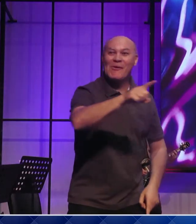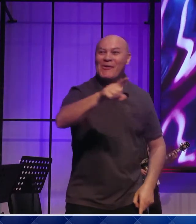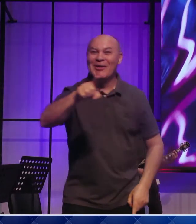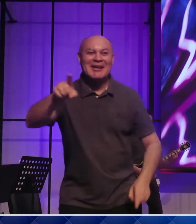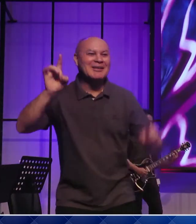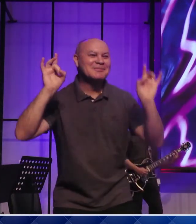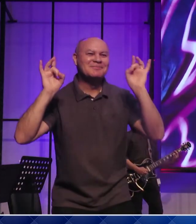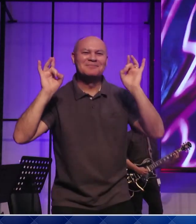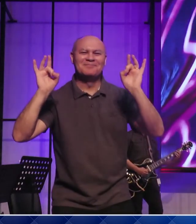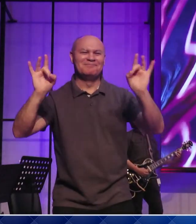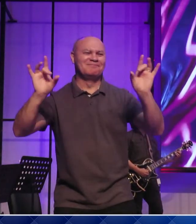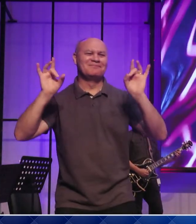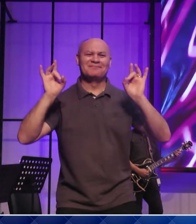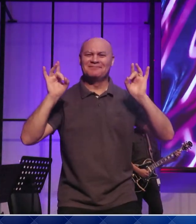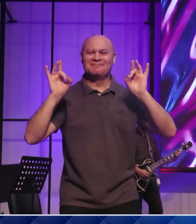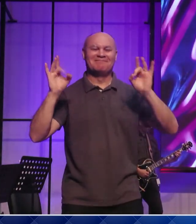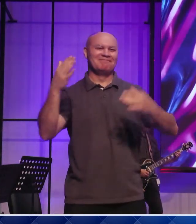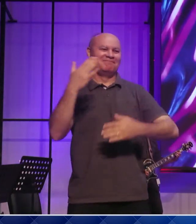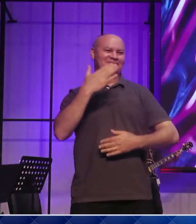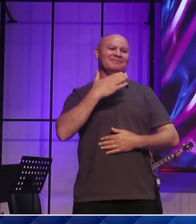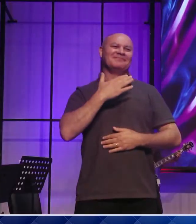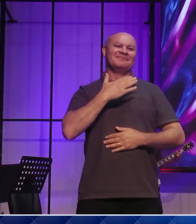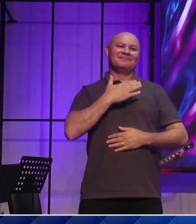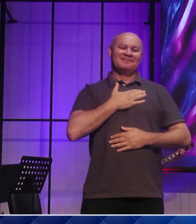precioso és para mim,